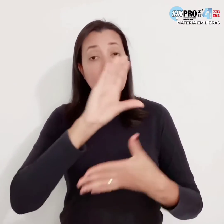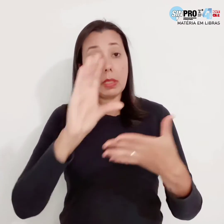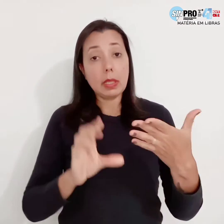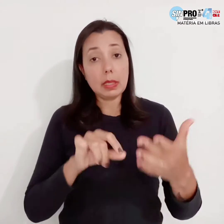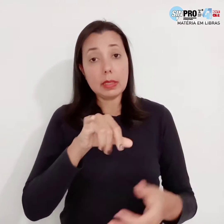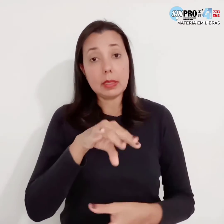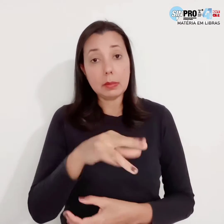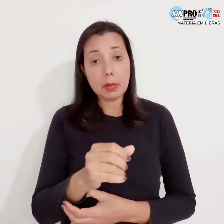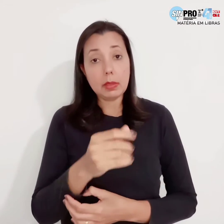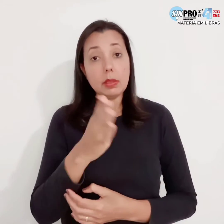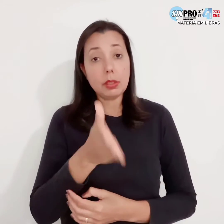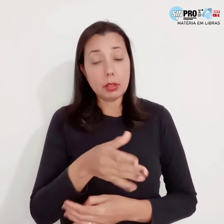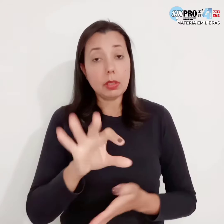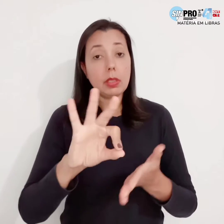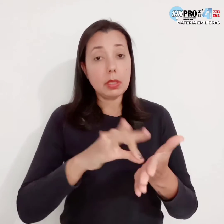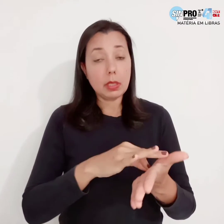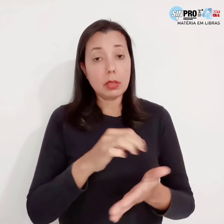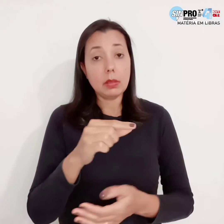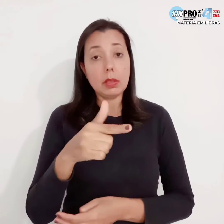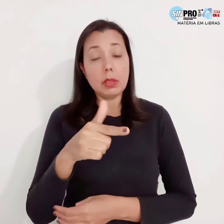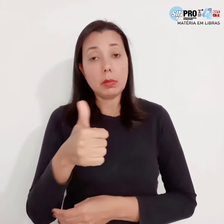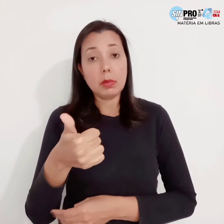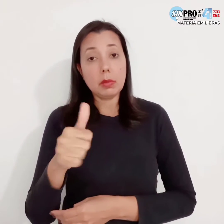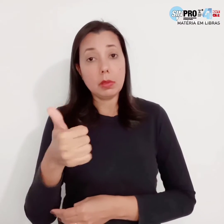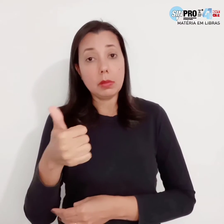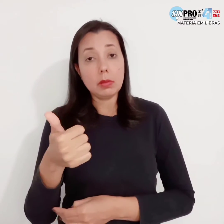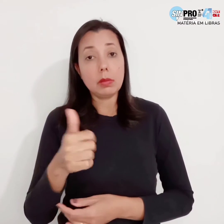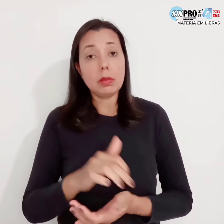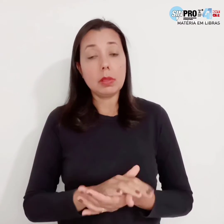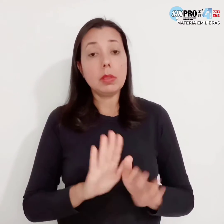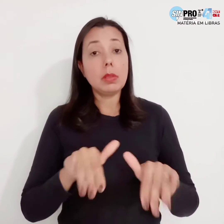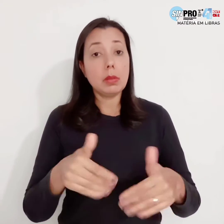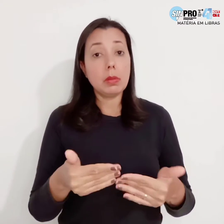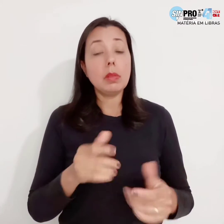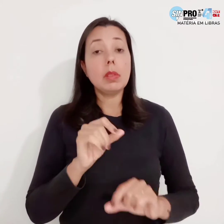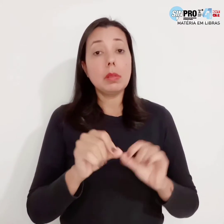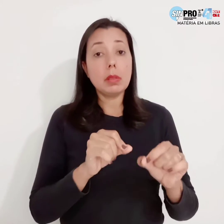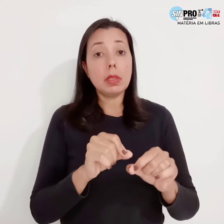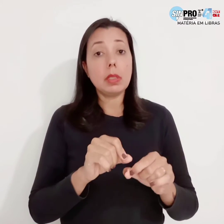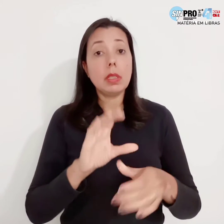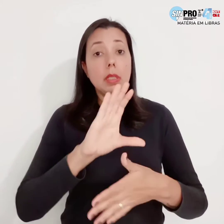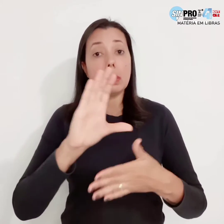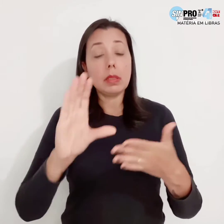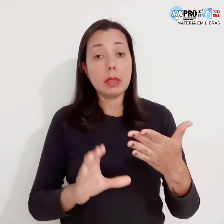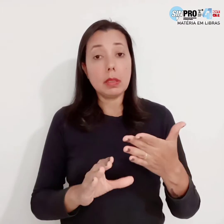foi registrado em 2011, quando essa classe formava